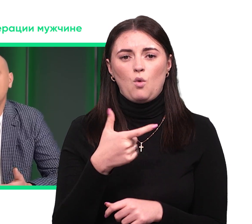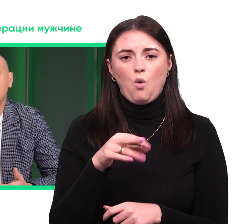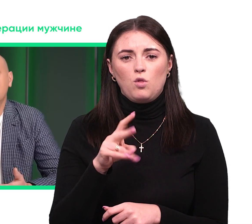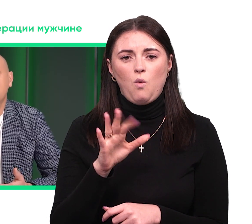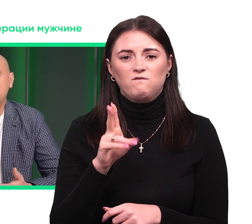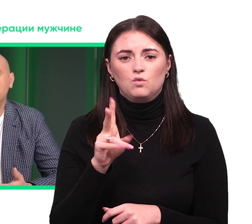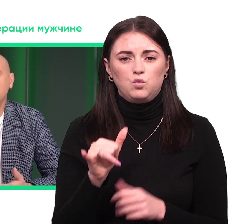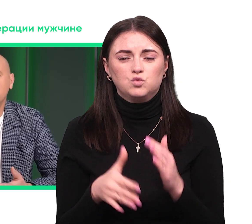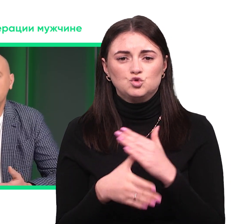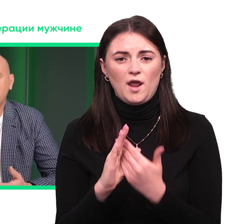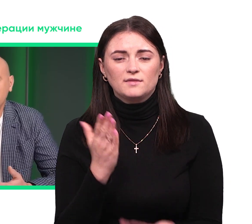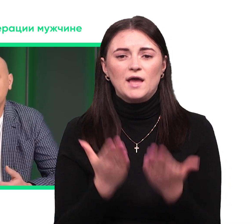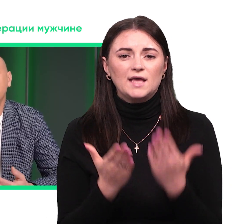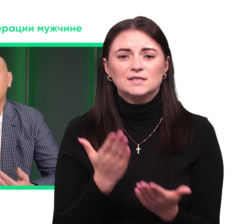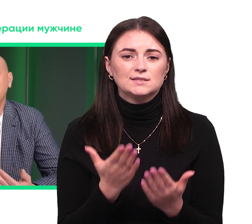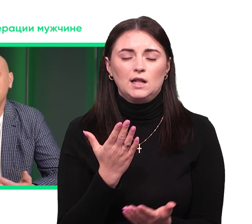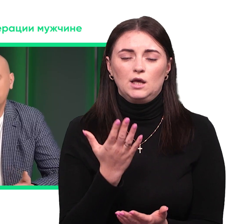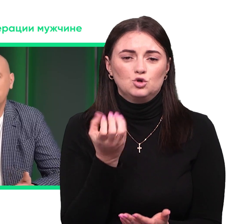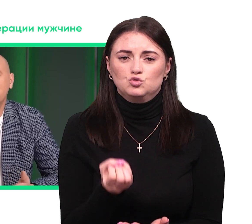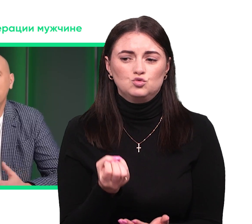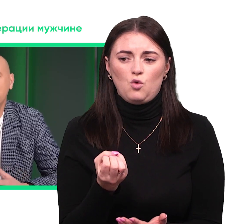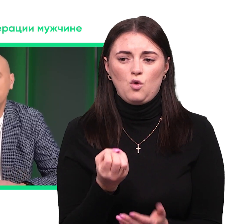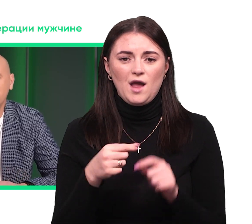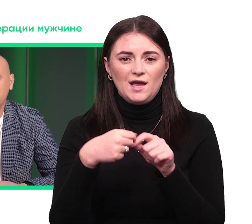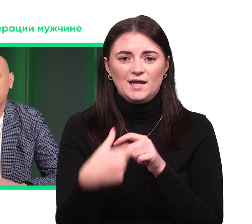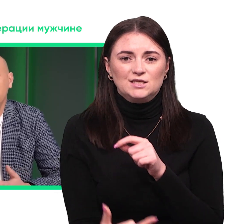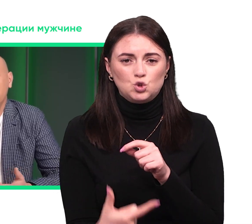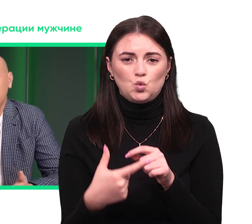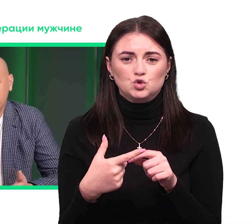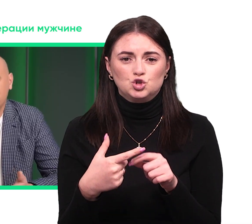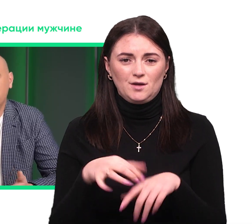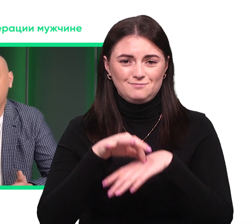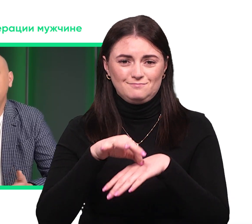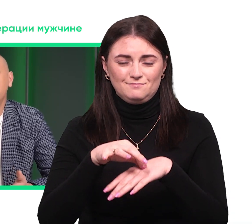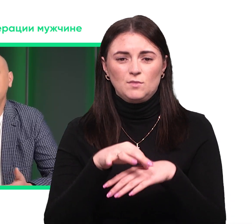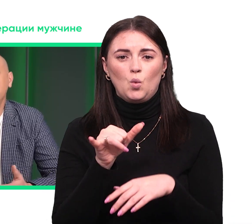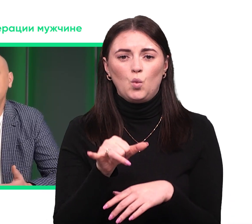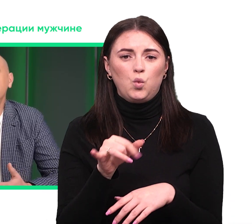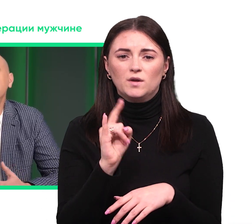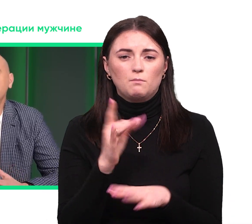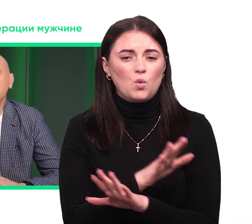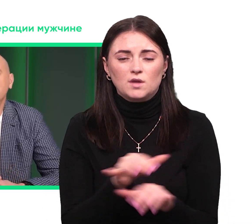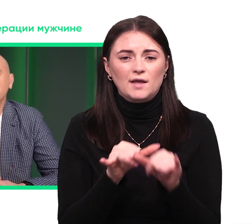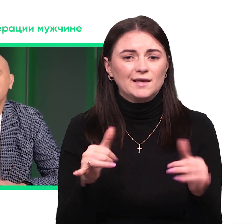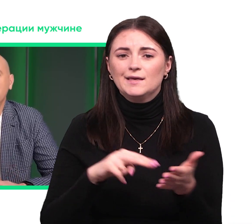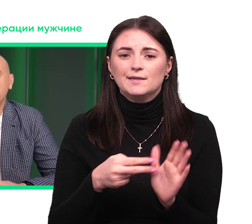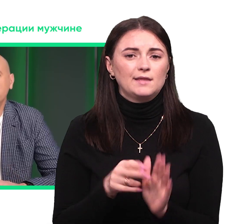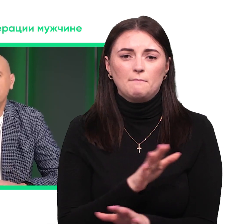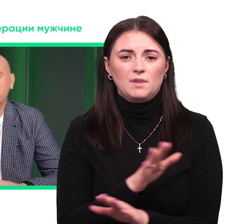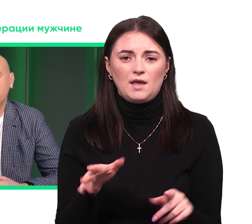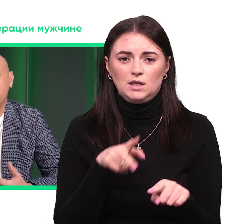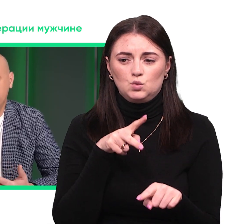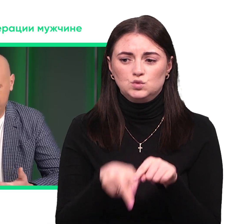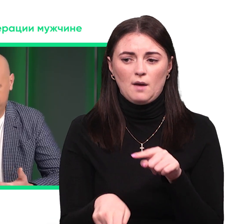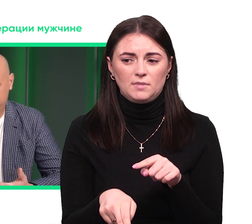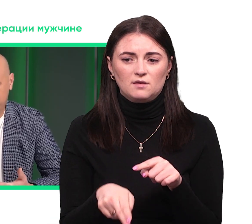члена, если же еще листочки крайней плоти у ребенка не развились и не планируется